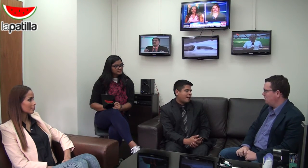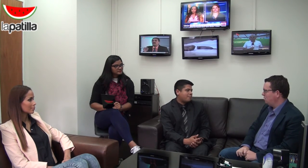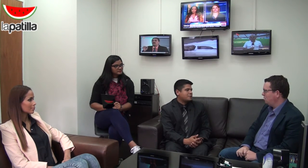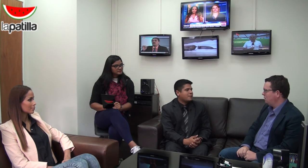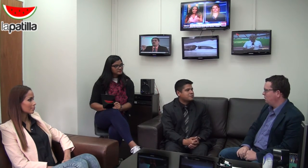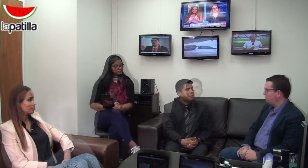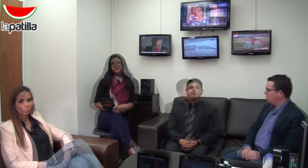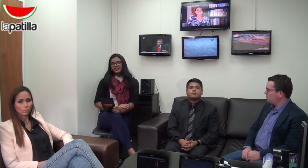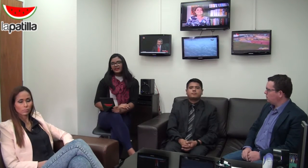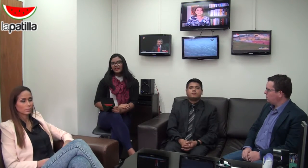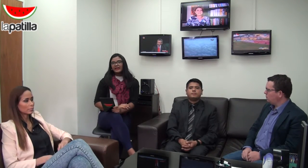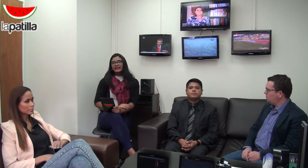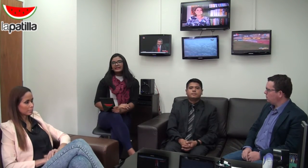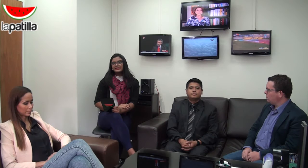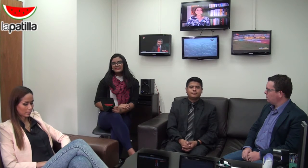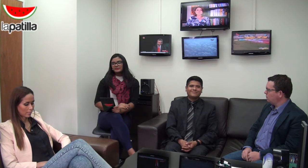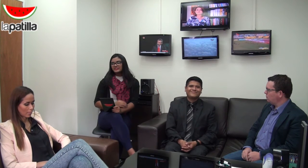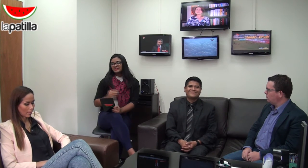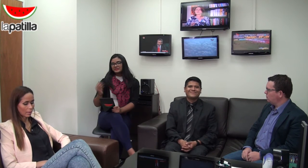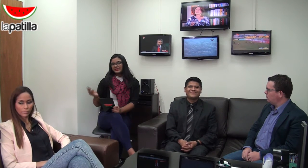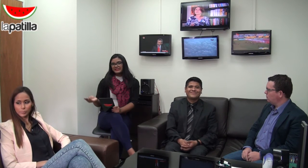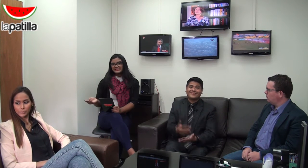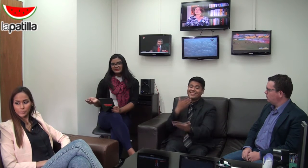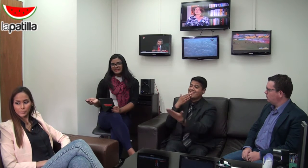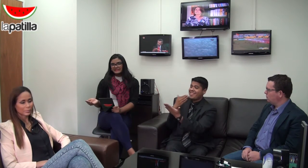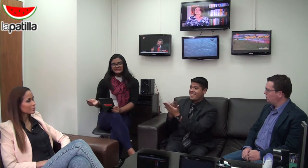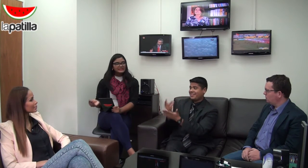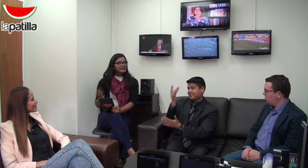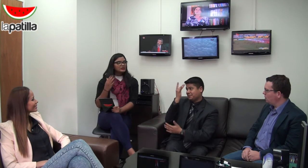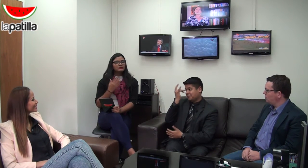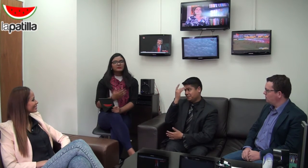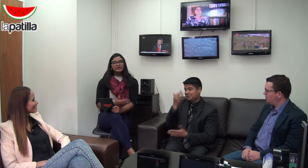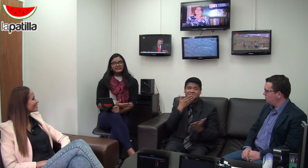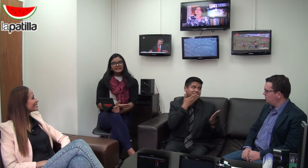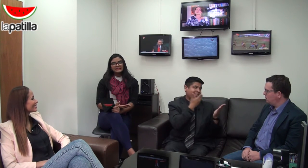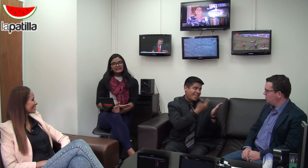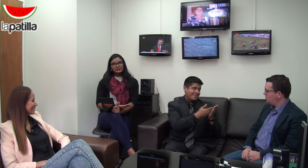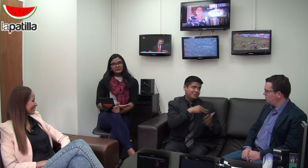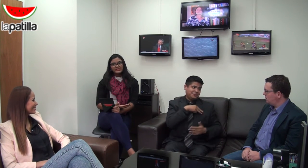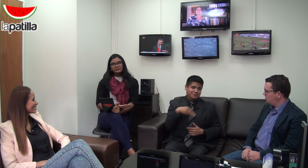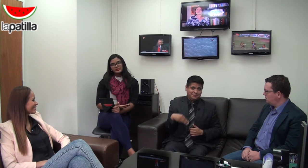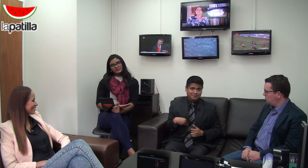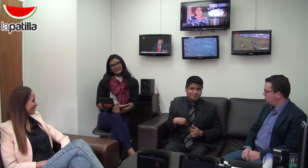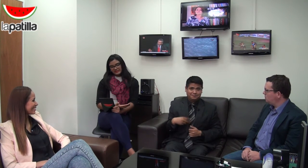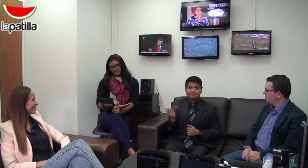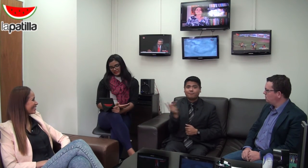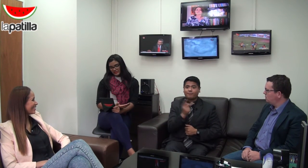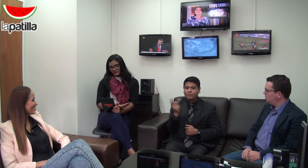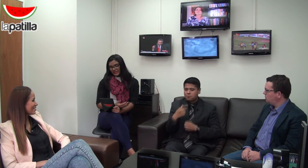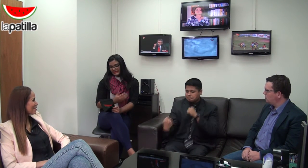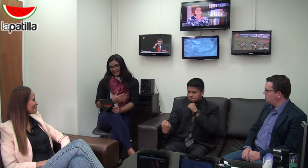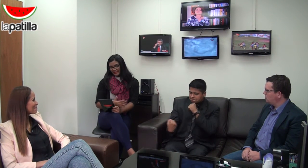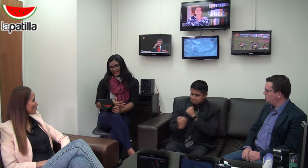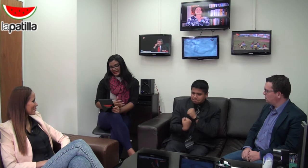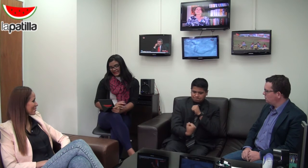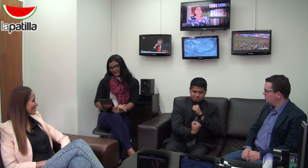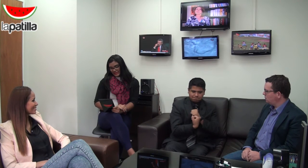para las personas sordas. Agradecemos tanto a Vanessa Peretti como a Juan Ángel de Gobella por su participación. También a Emi